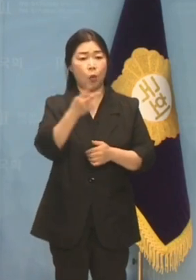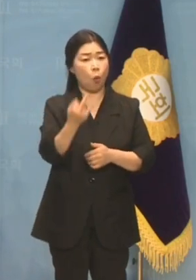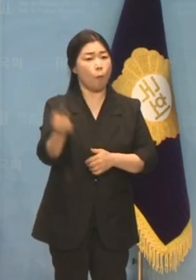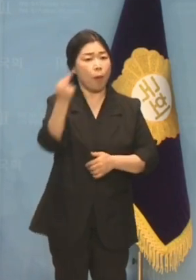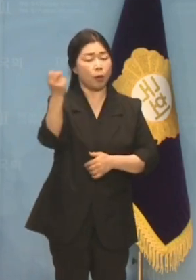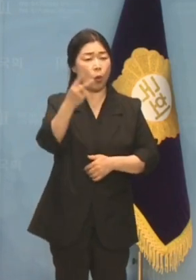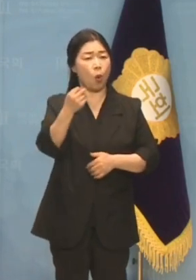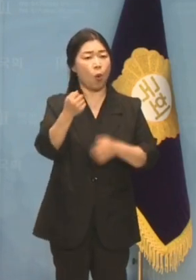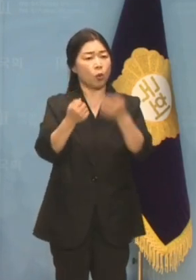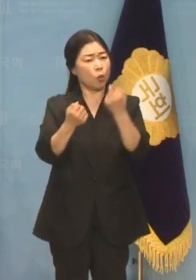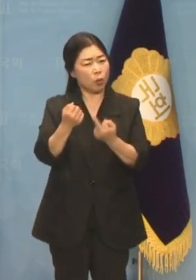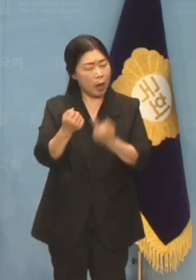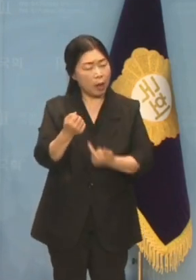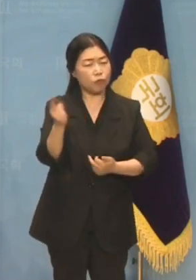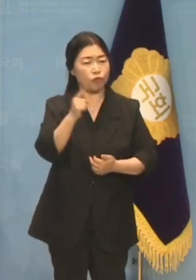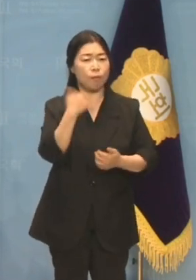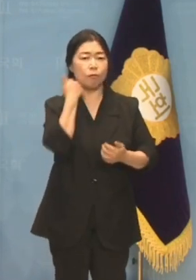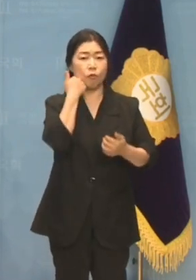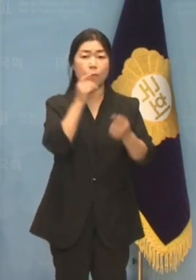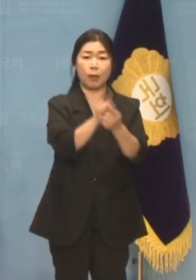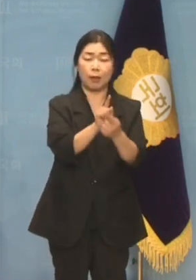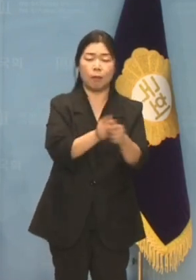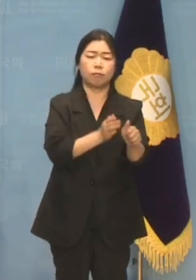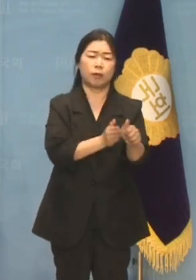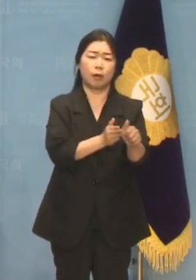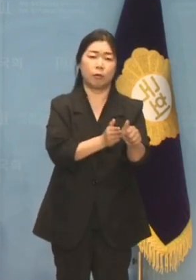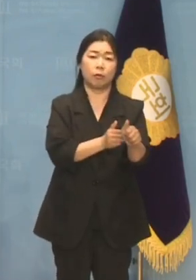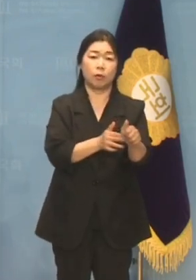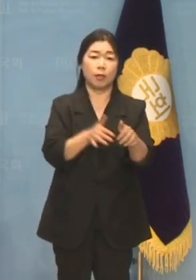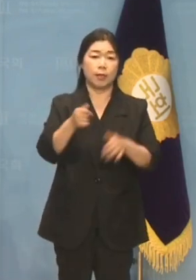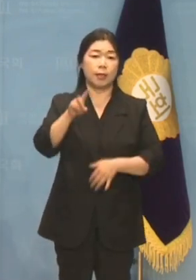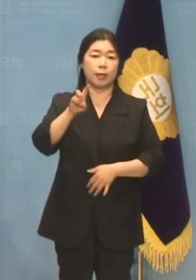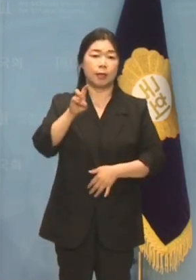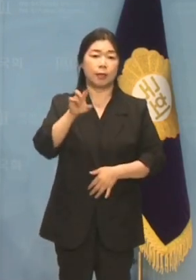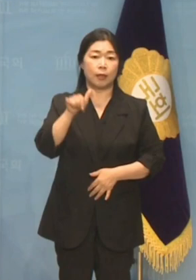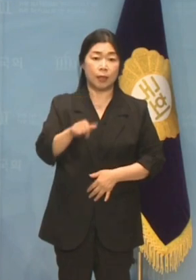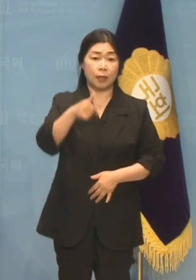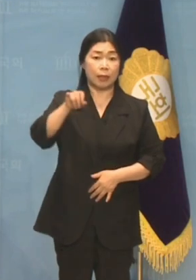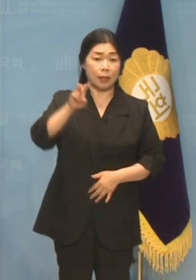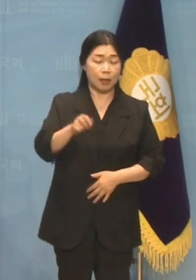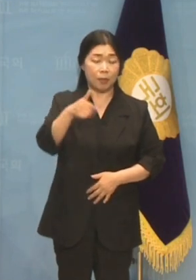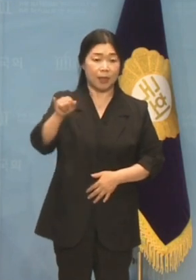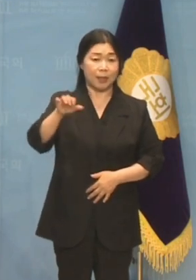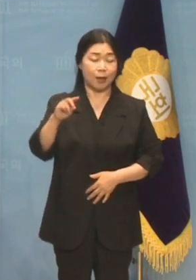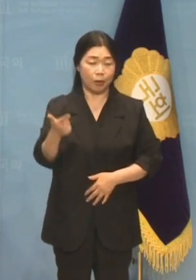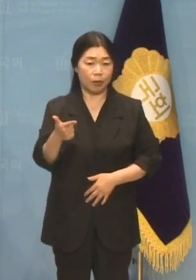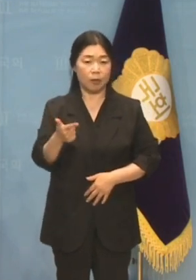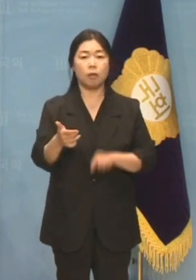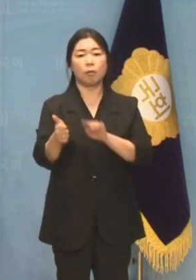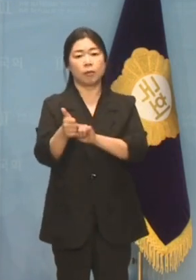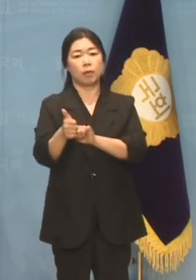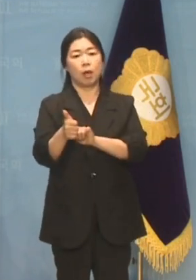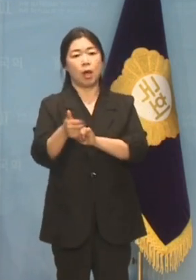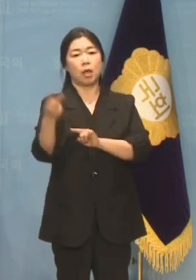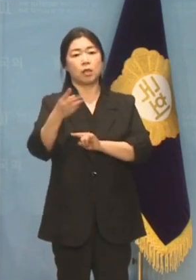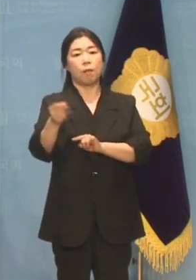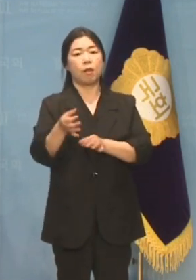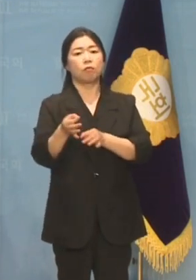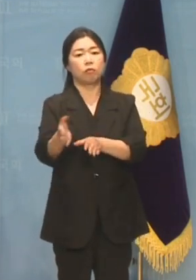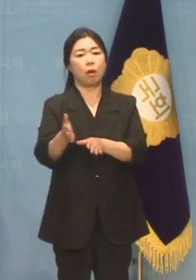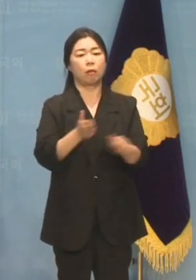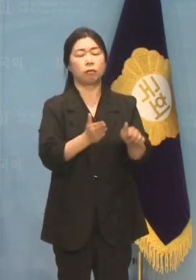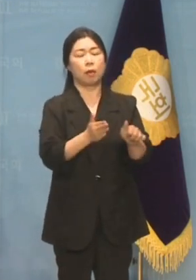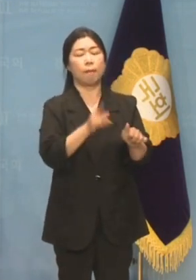부탁하고 김기현 후원회에 2천만 원을 쪼개기 후원하였습니다.